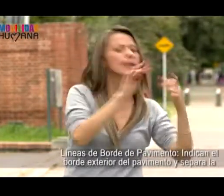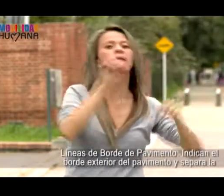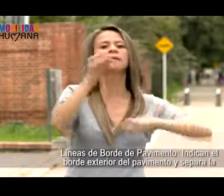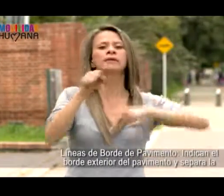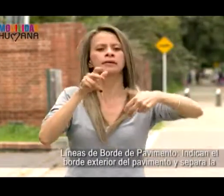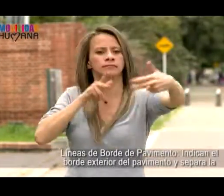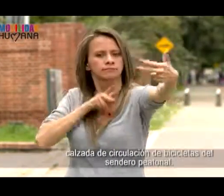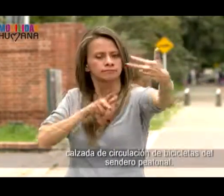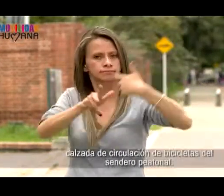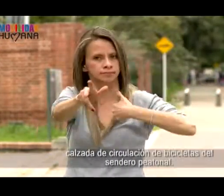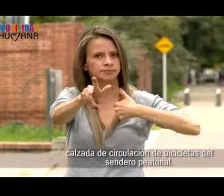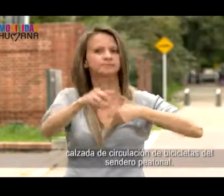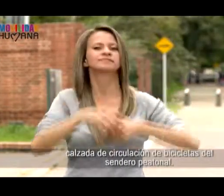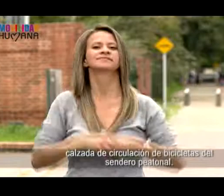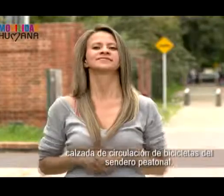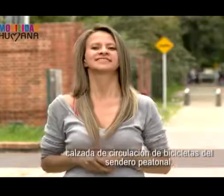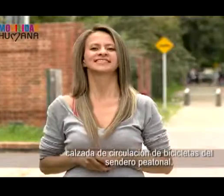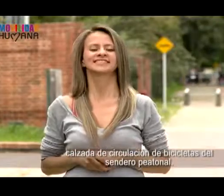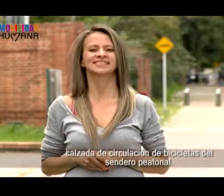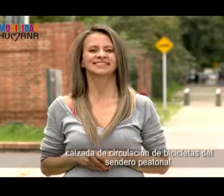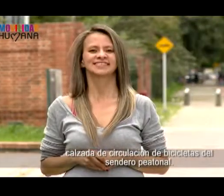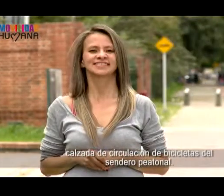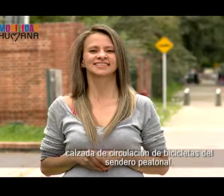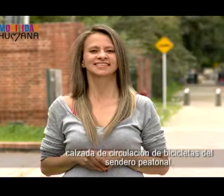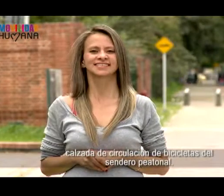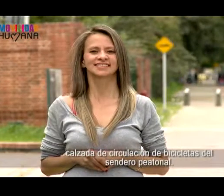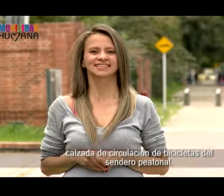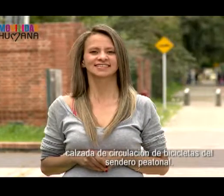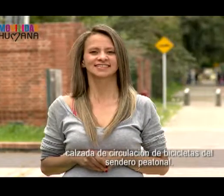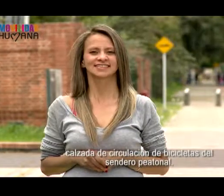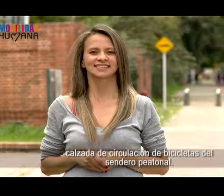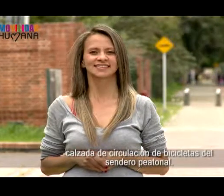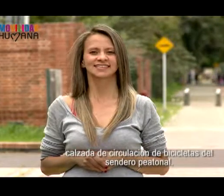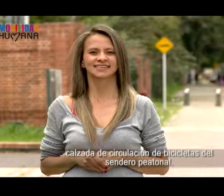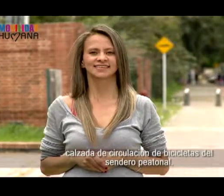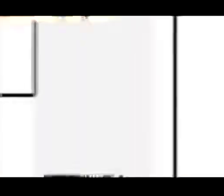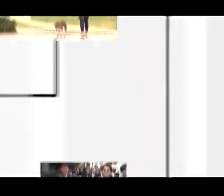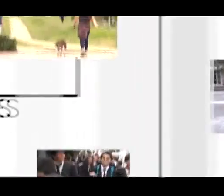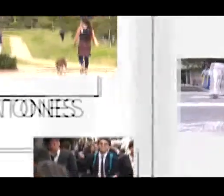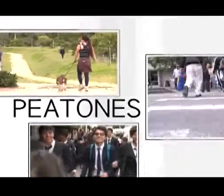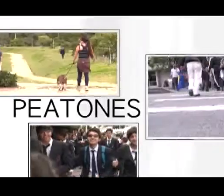separa la calzada de circulación de bicicletas del sendero peatonal.